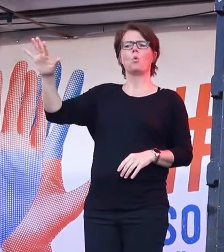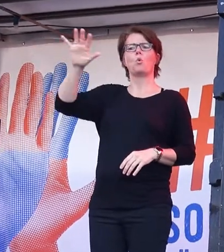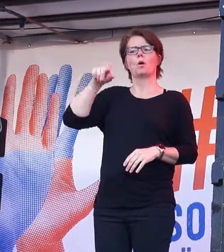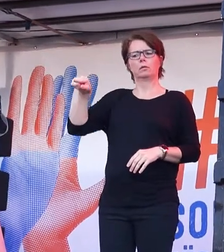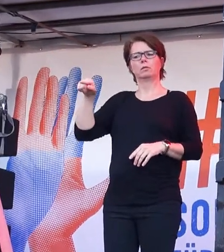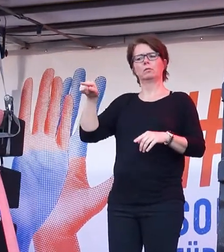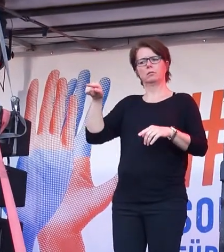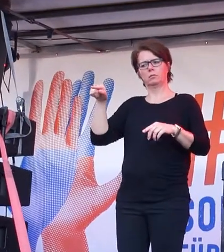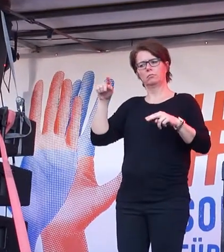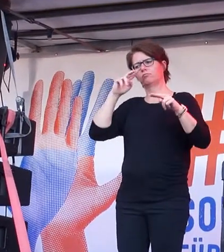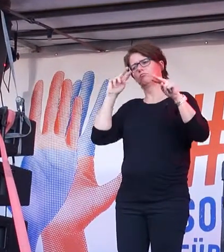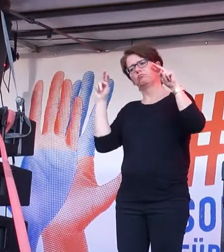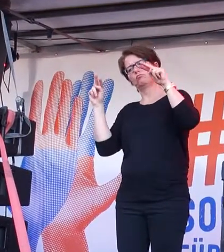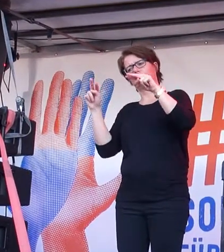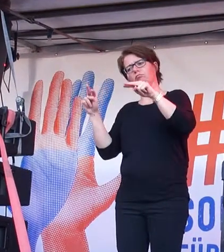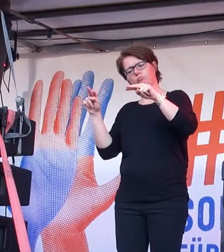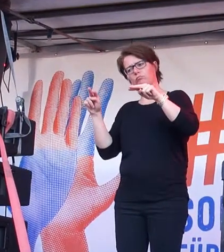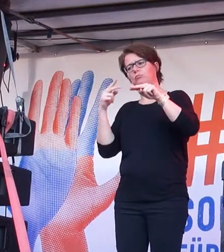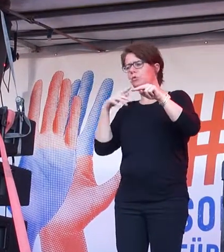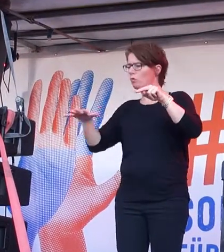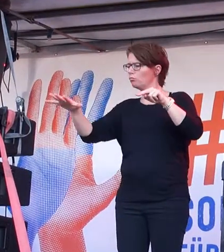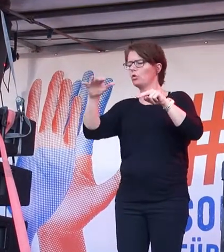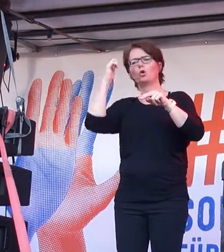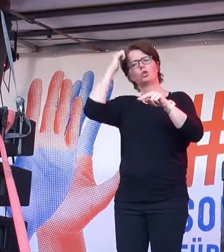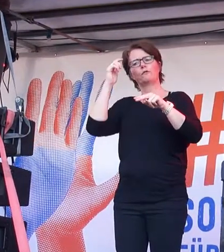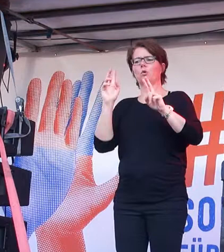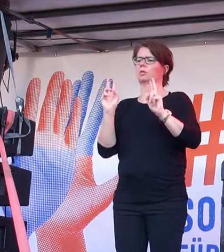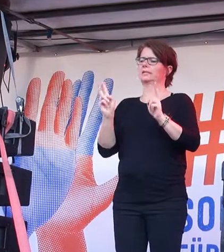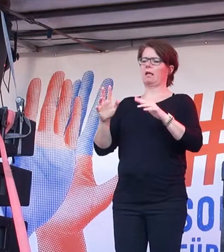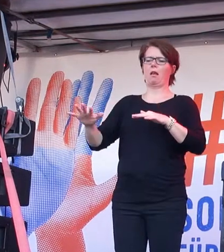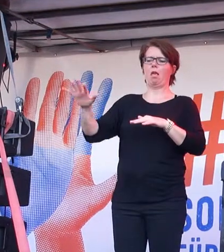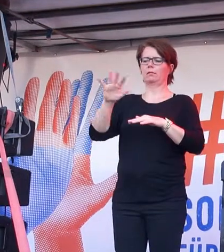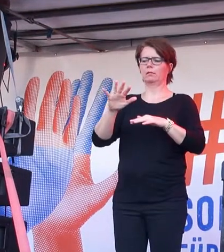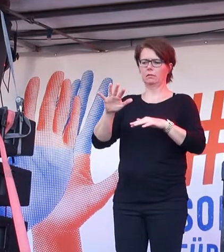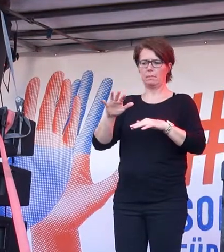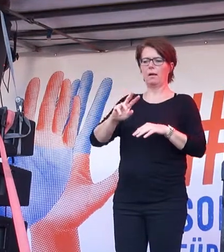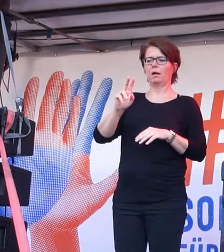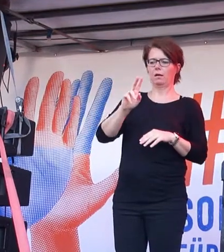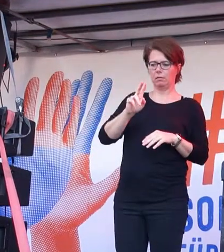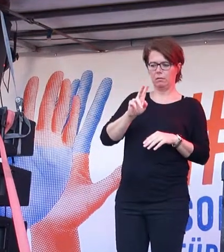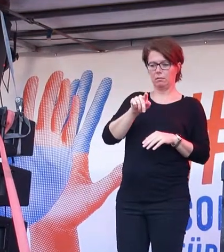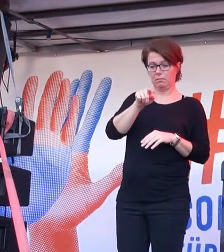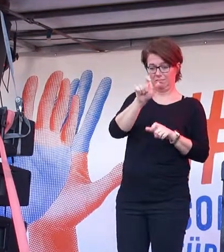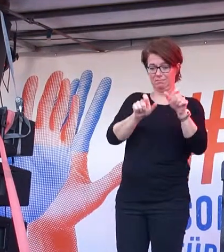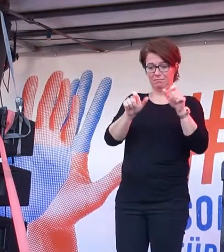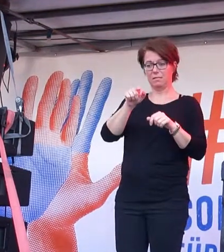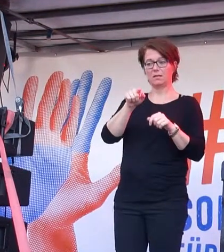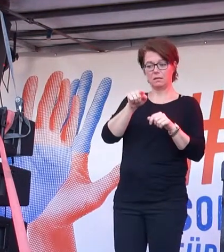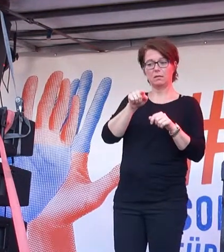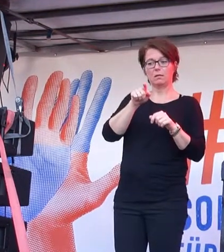Mehrheitsgesellschaft im Kosovo sicher ist, aber nicht für Menschen, die hier geboren und aufgewachsen sind und der Minderheit der Roma